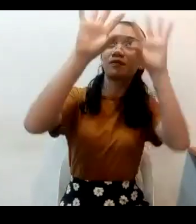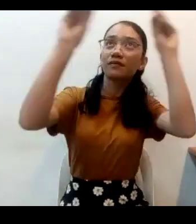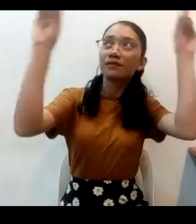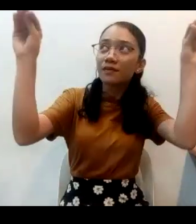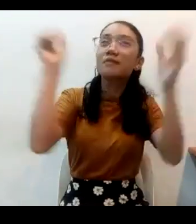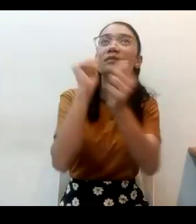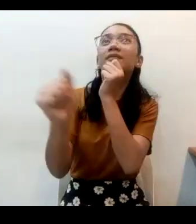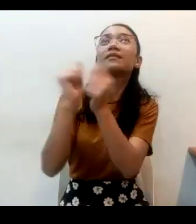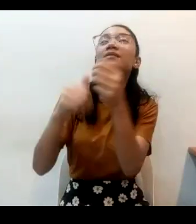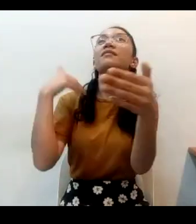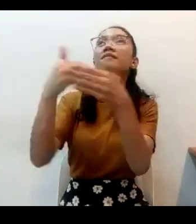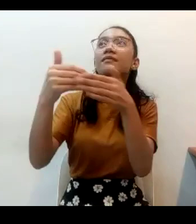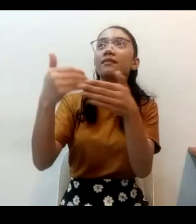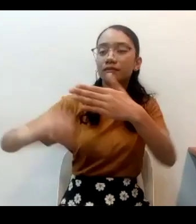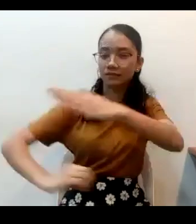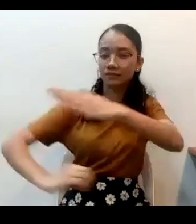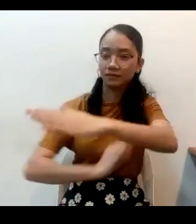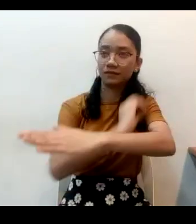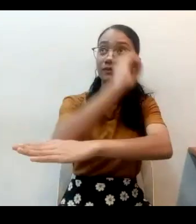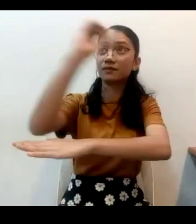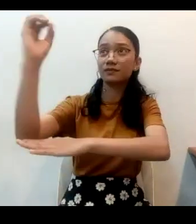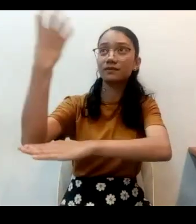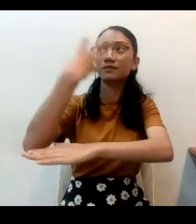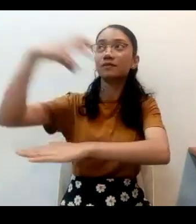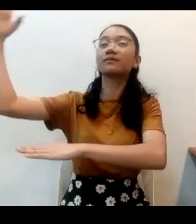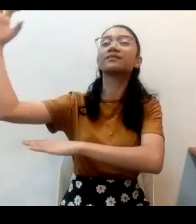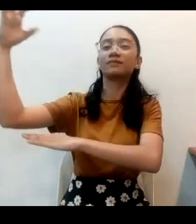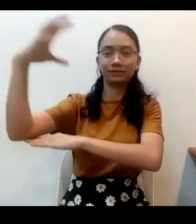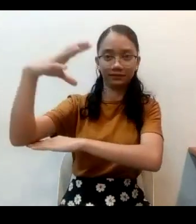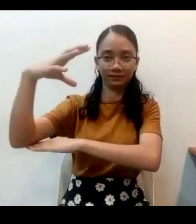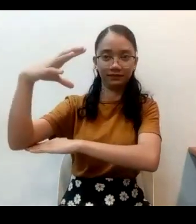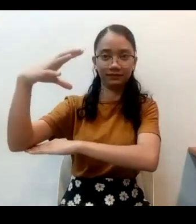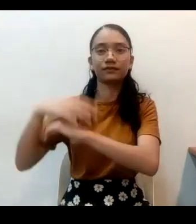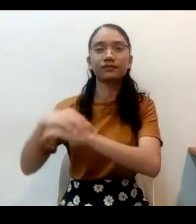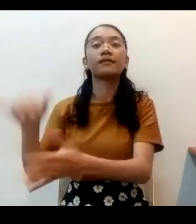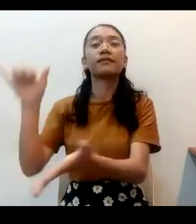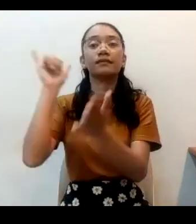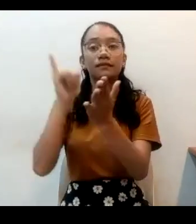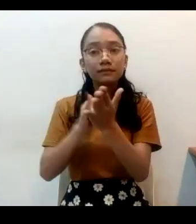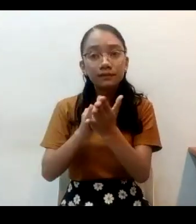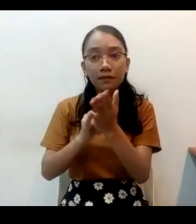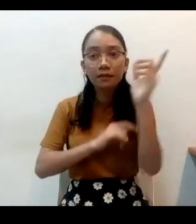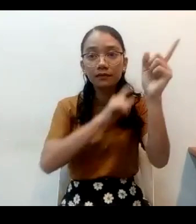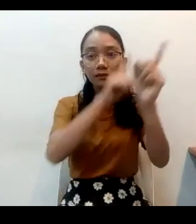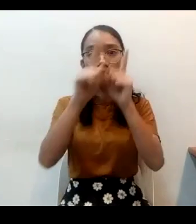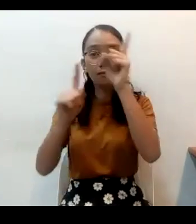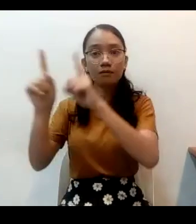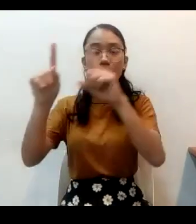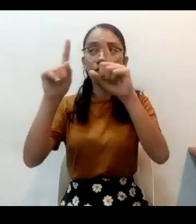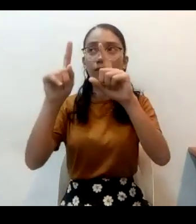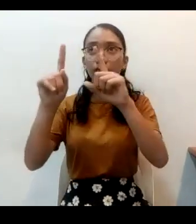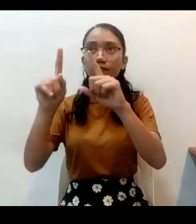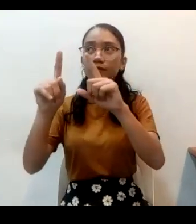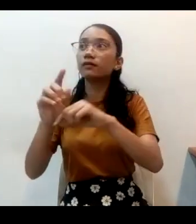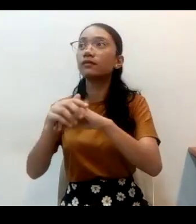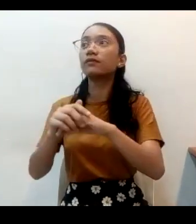morning star is about the word of God, about the last signs before Jesus' second coming. Kaya ito pong tala sa umaga ay tumutukoy